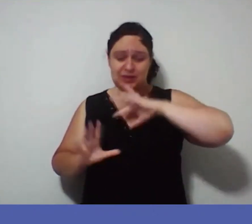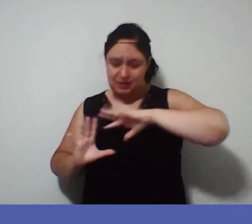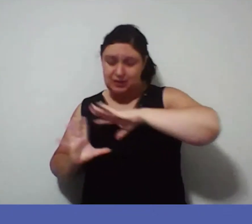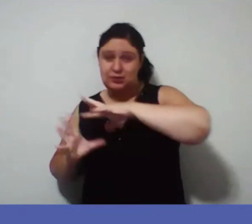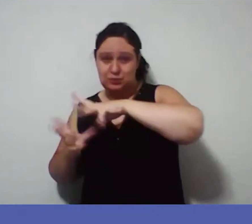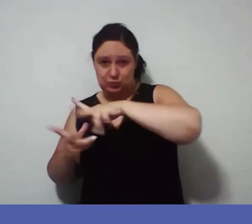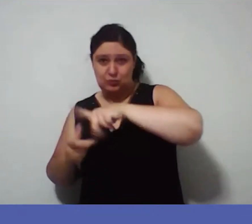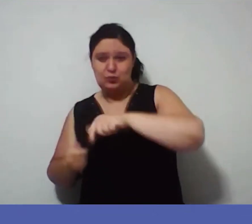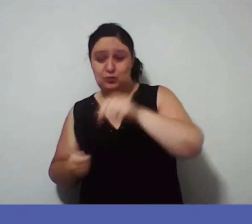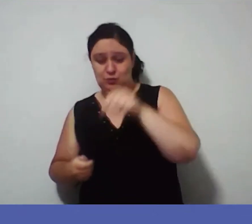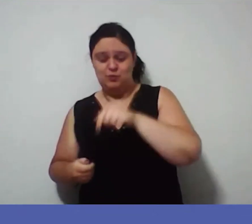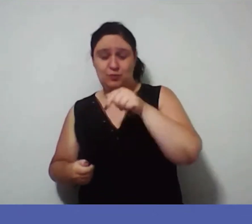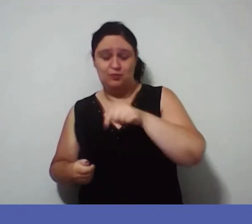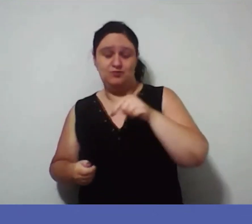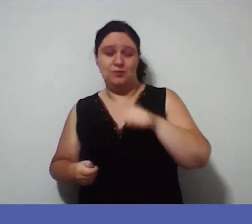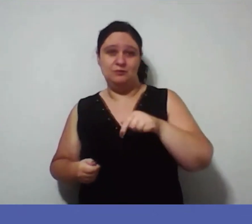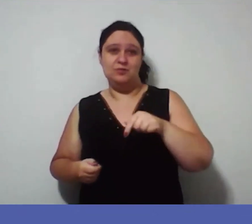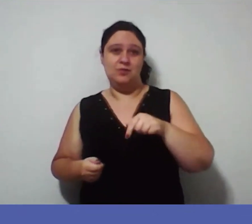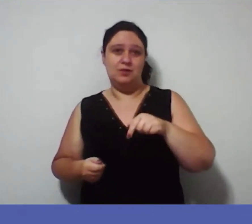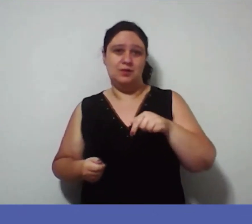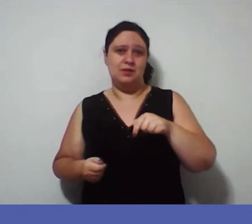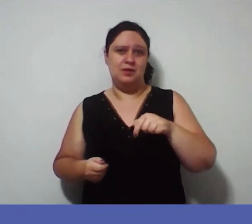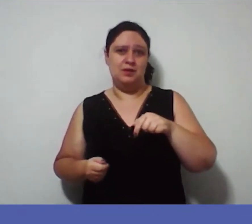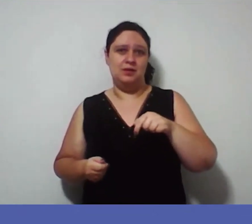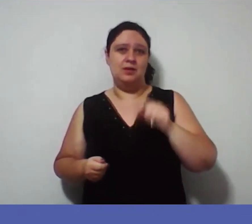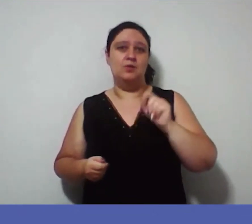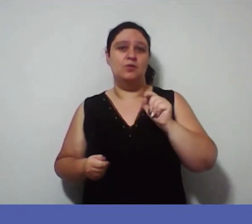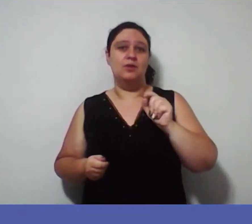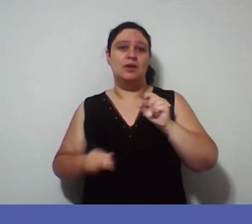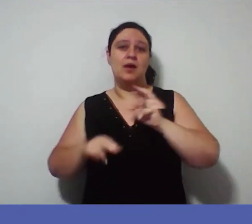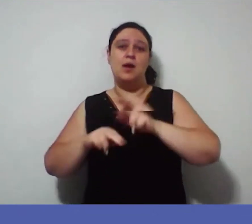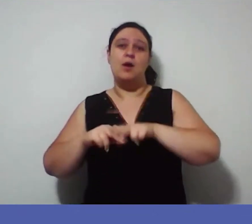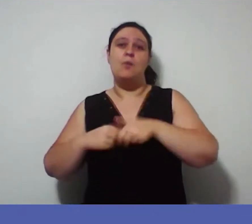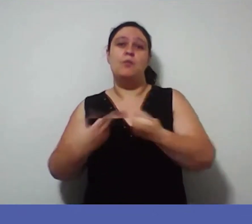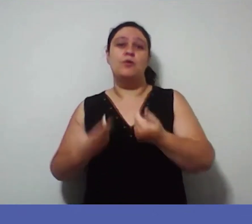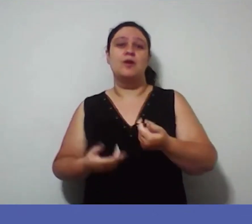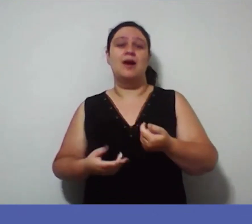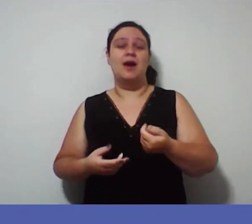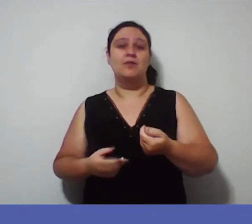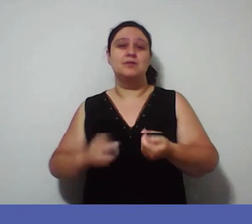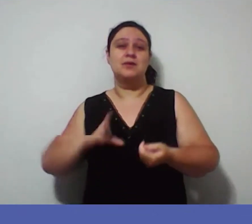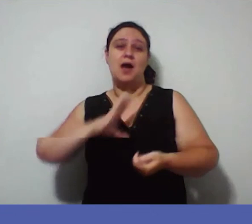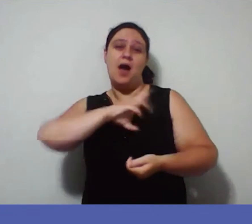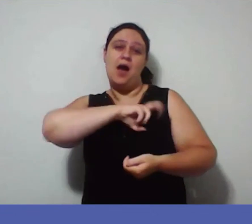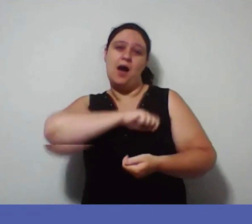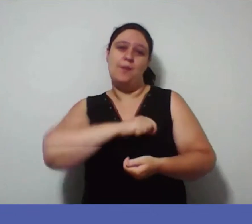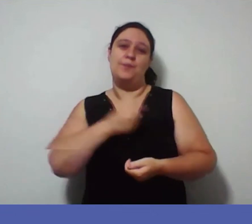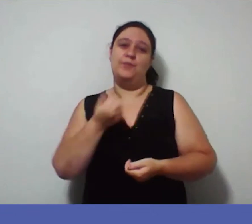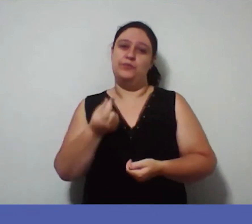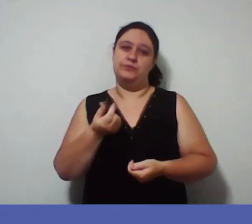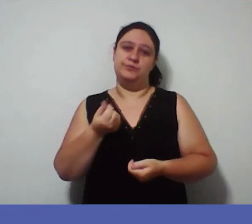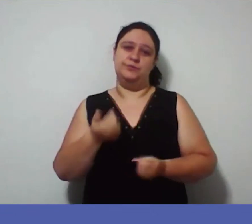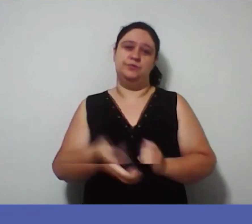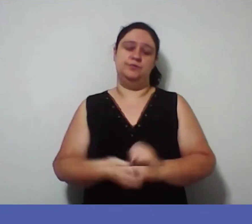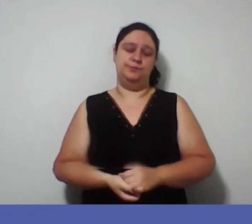nessa terra, irmãos, é causado por amor ao dinheiro.